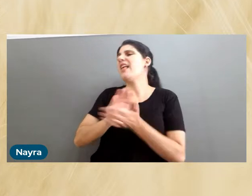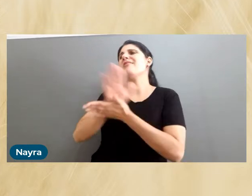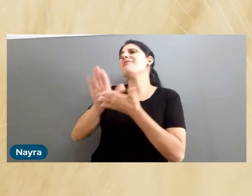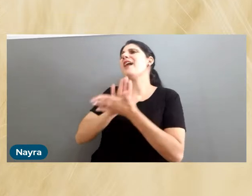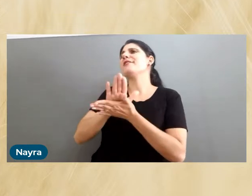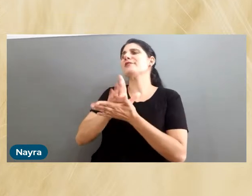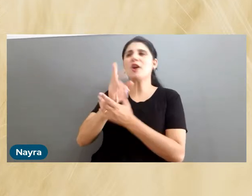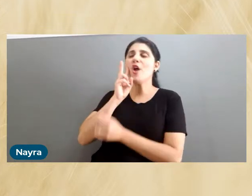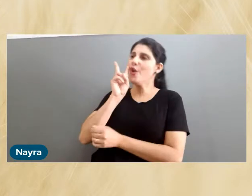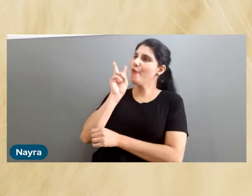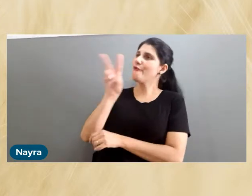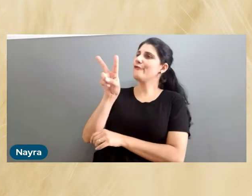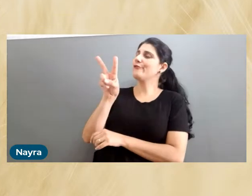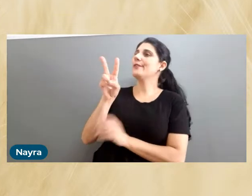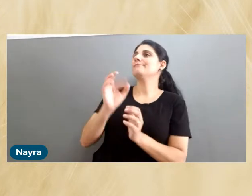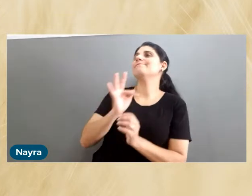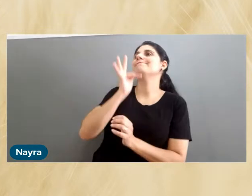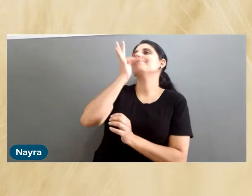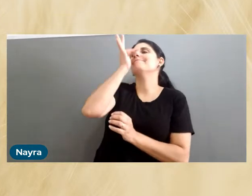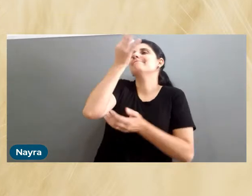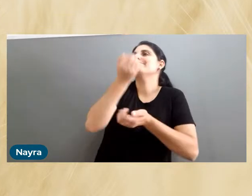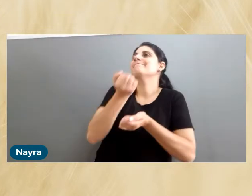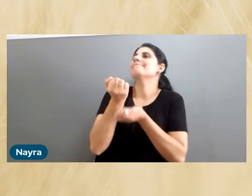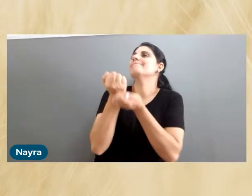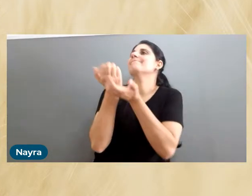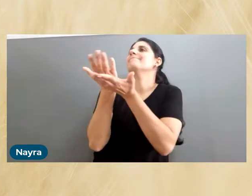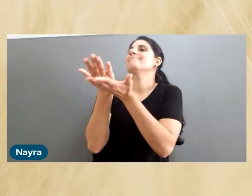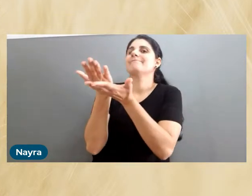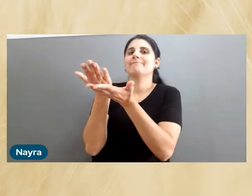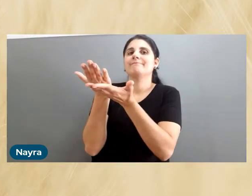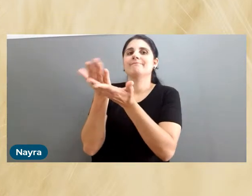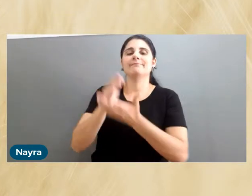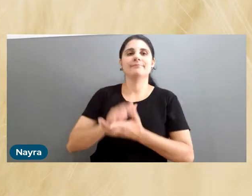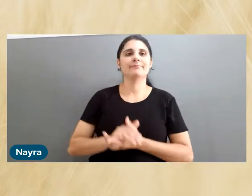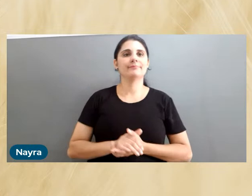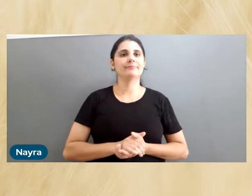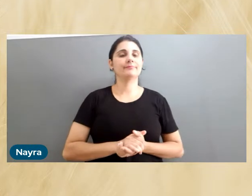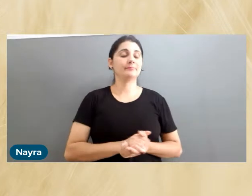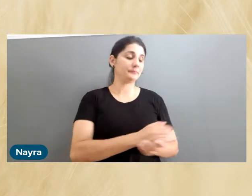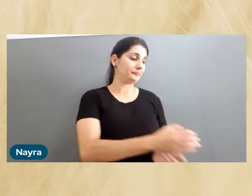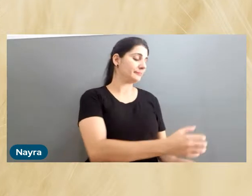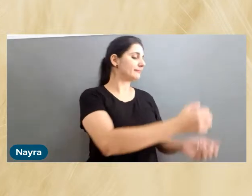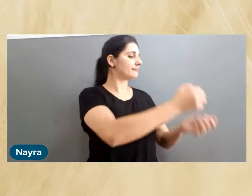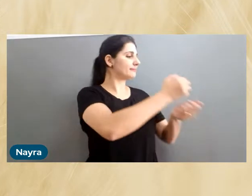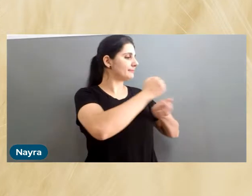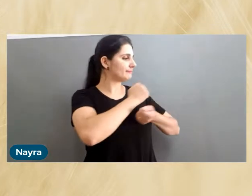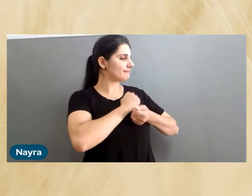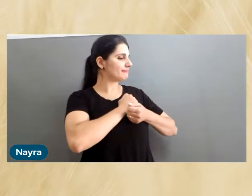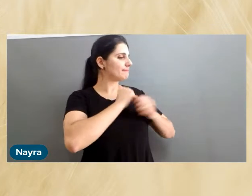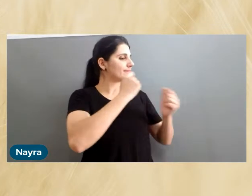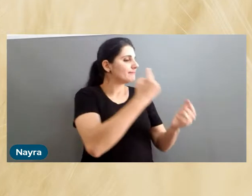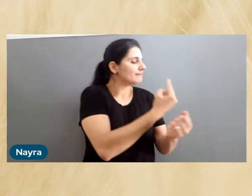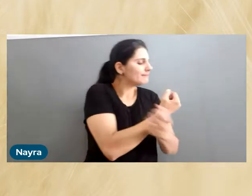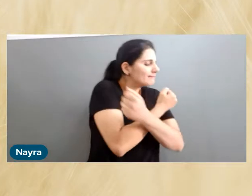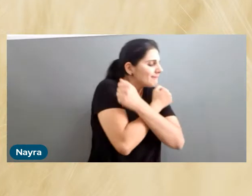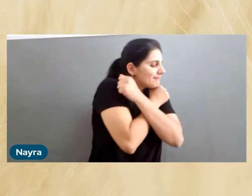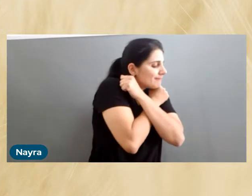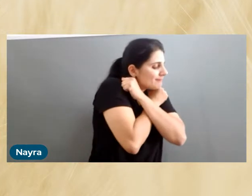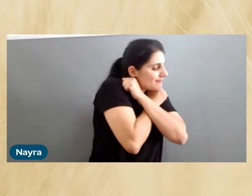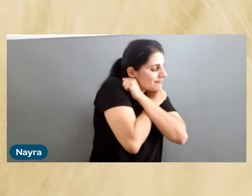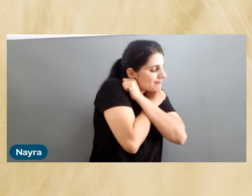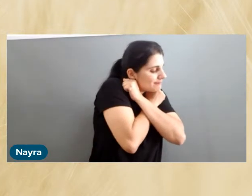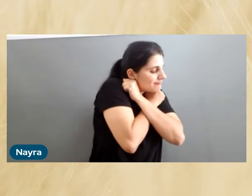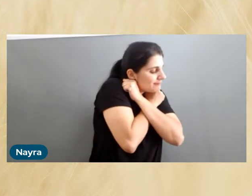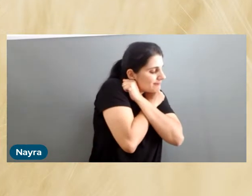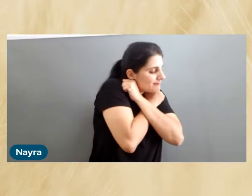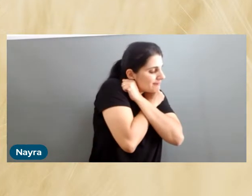senhor passando e queria somente te entregar essa flor. Ele recebe a flor, abraça a criança com carinho e o